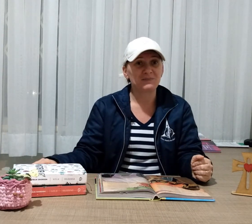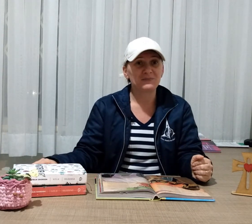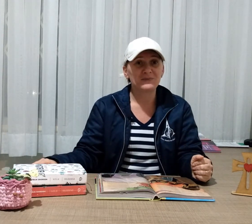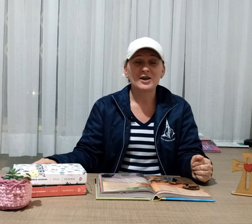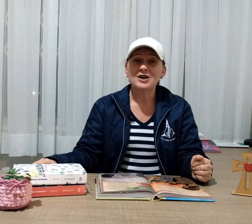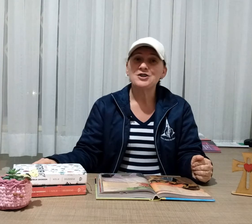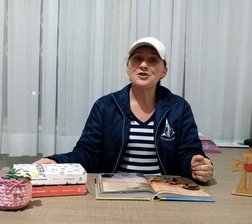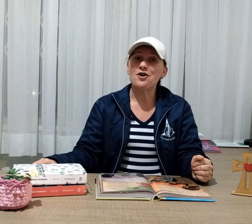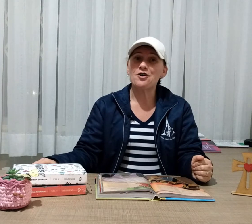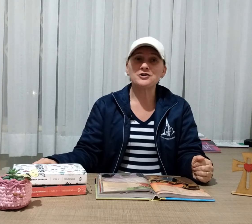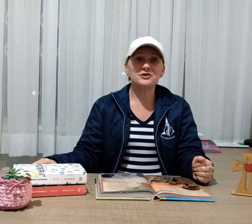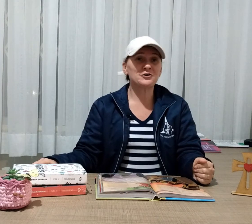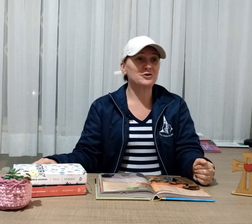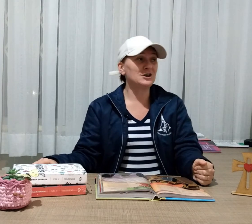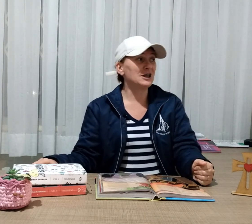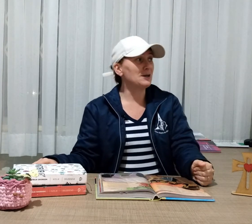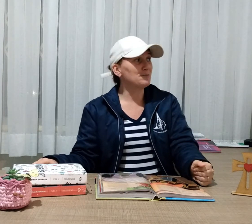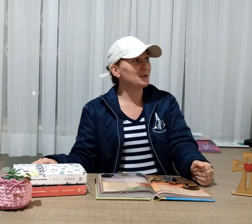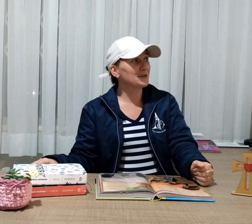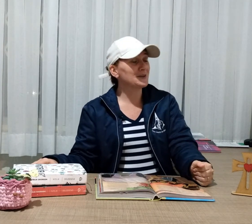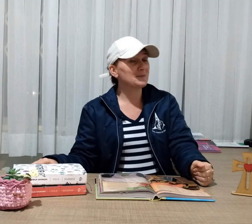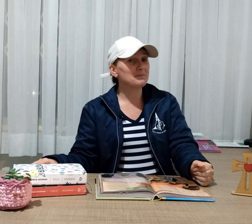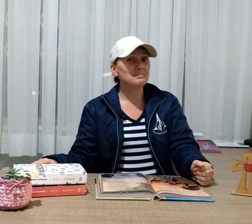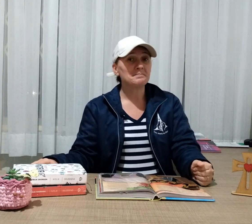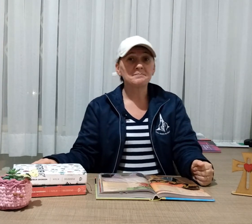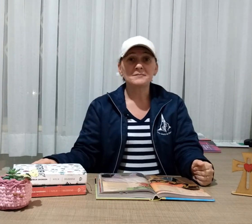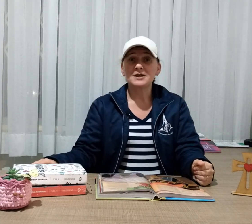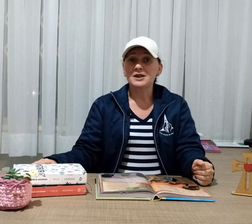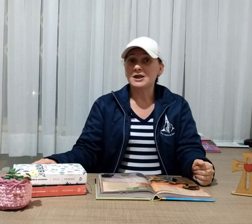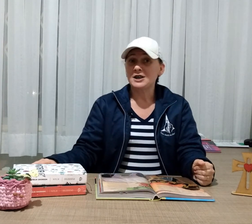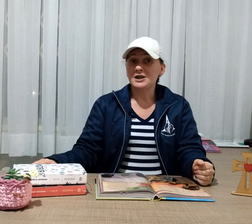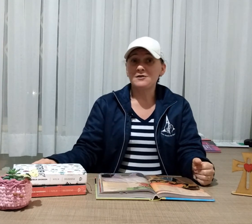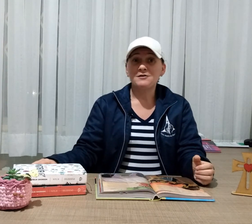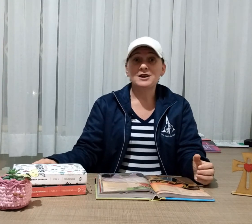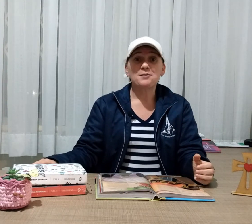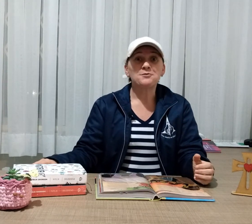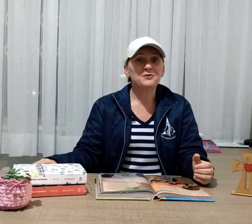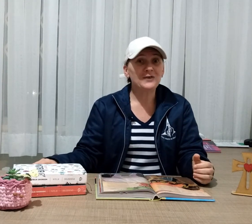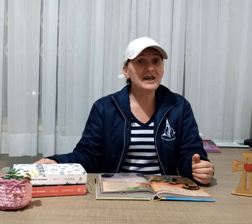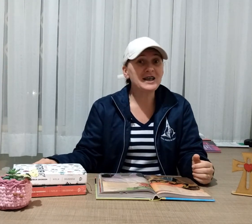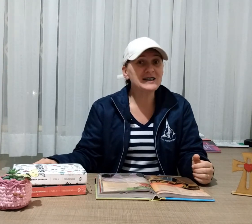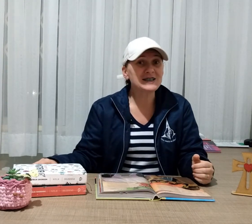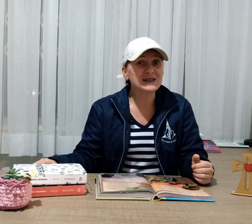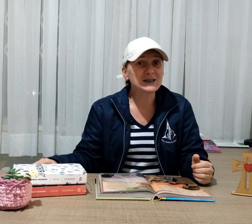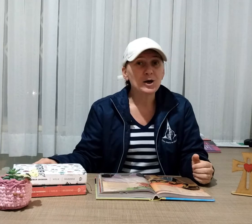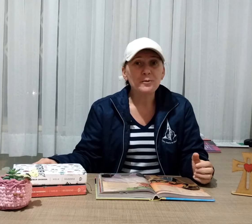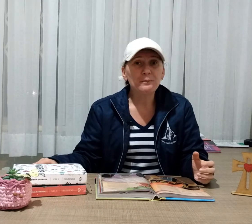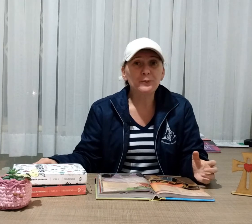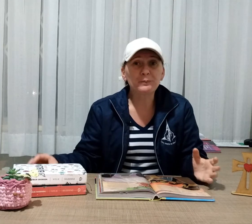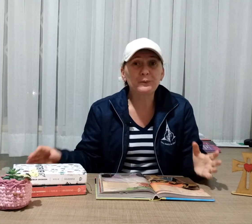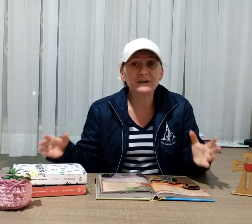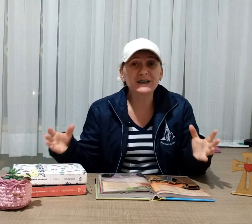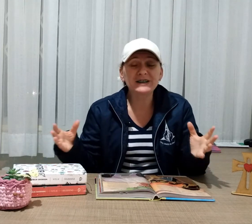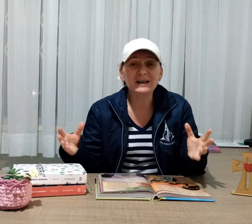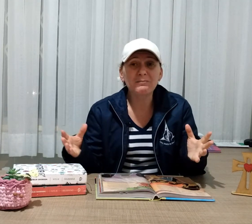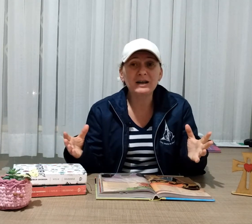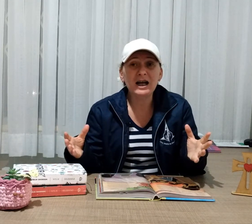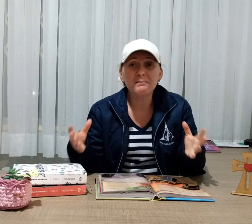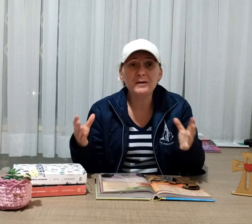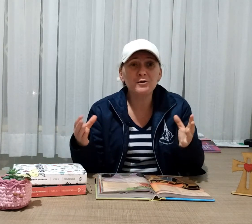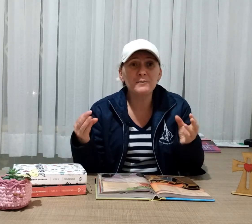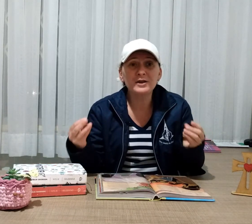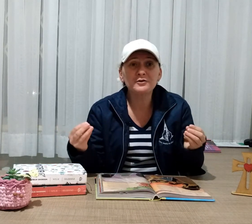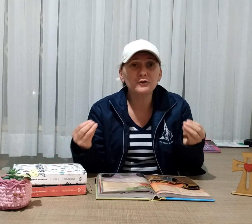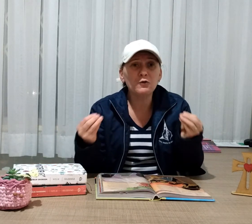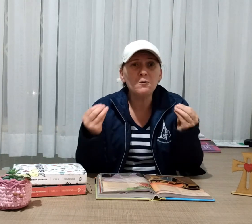vinha. Nós nos olhamos e ficamos felizes por poder